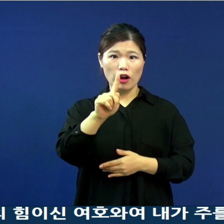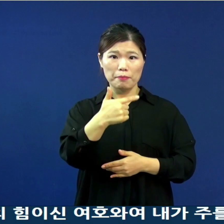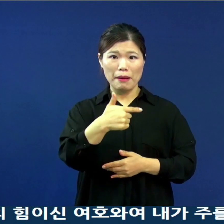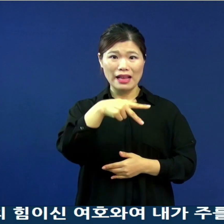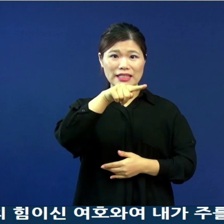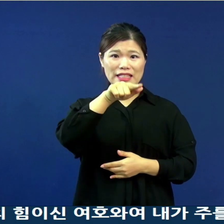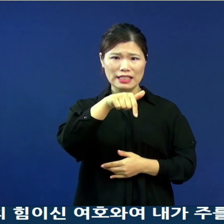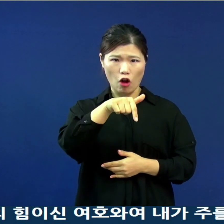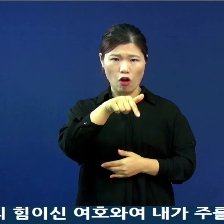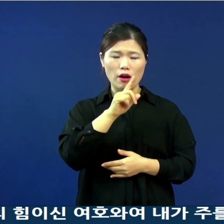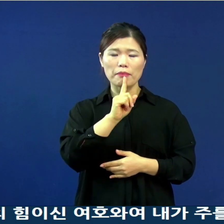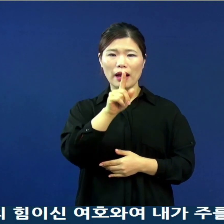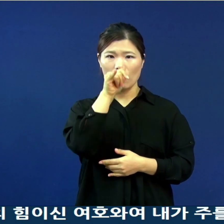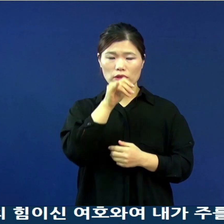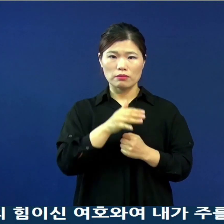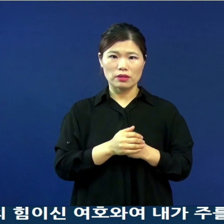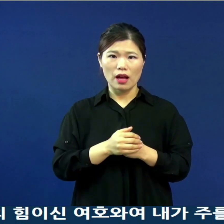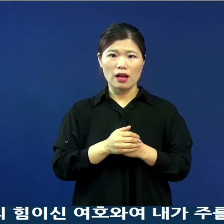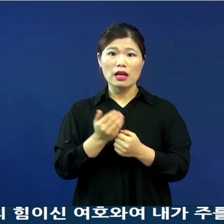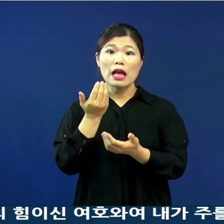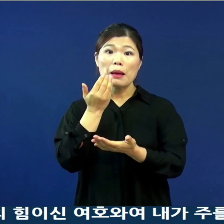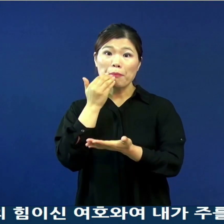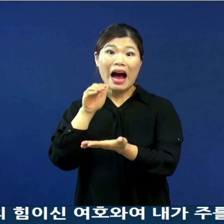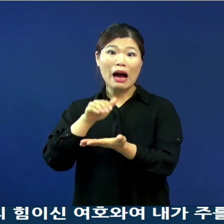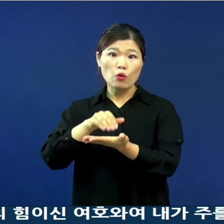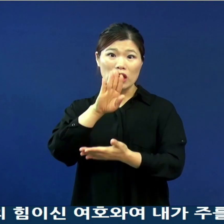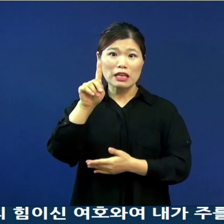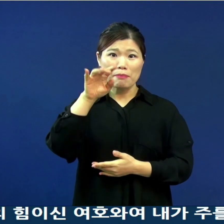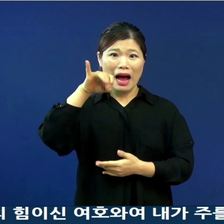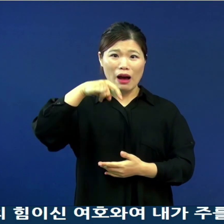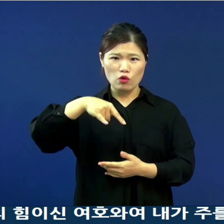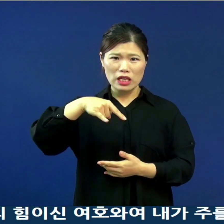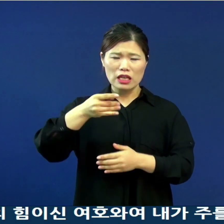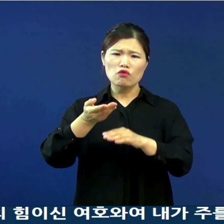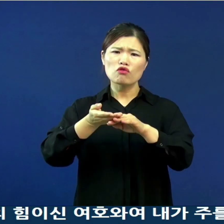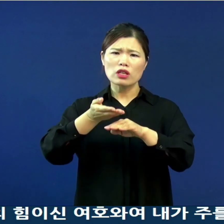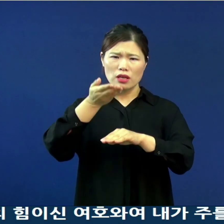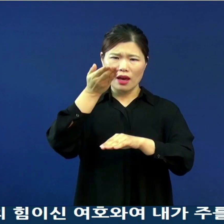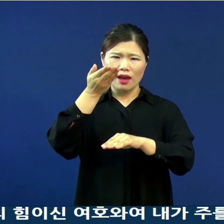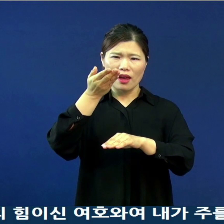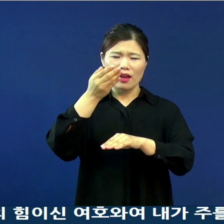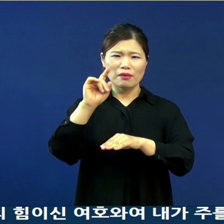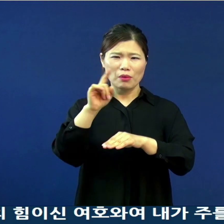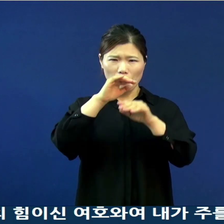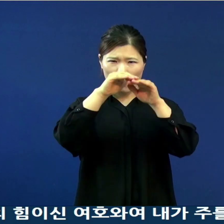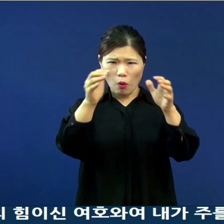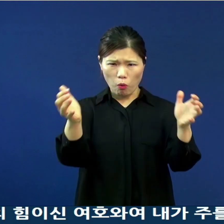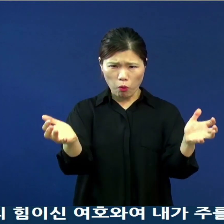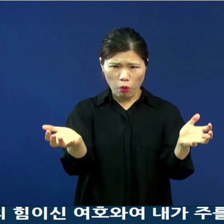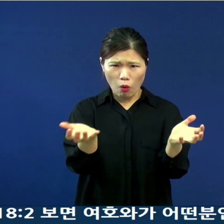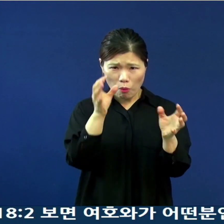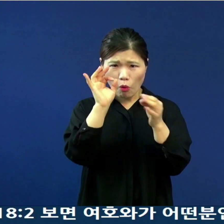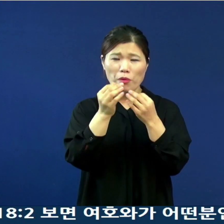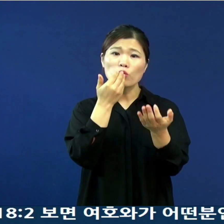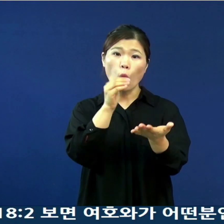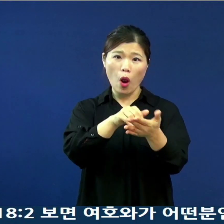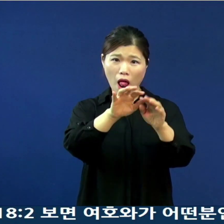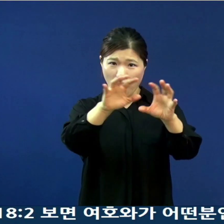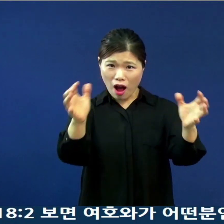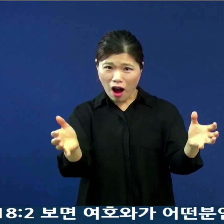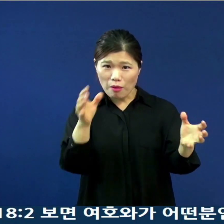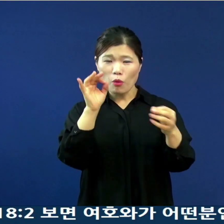나옵니다. 바위 위에 시편 18편 1절 충영교회라는 이름과 함께 새겨져